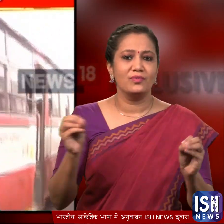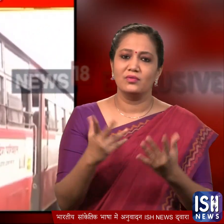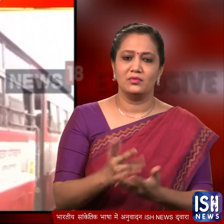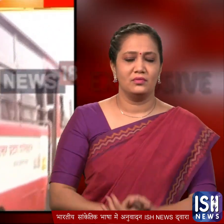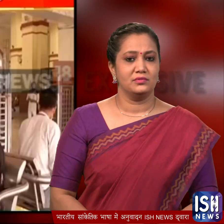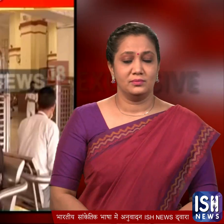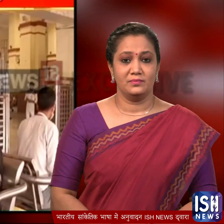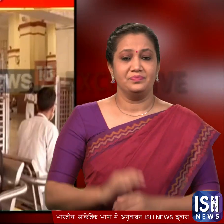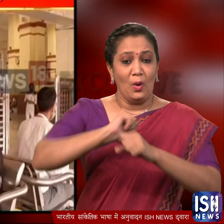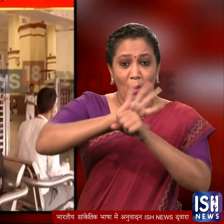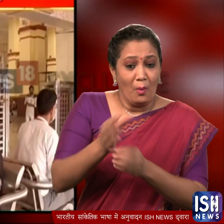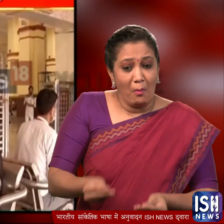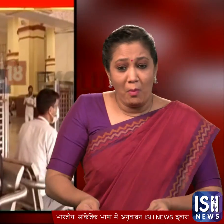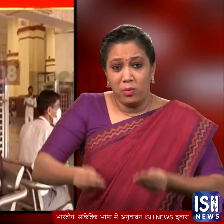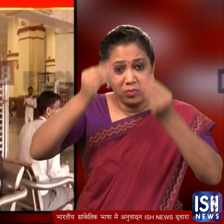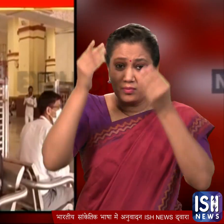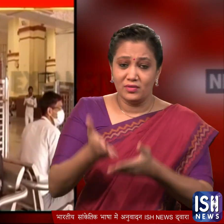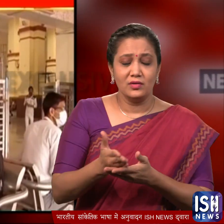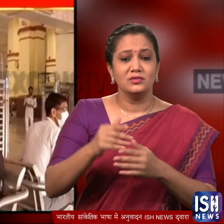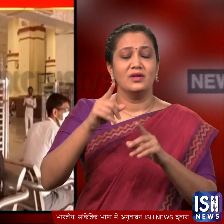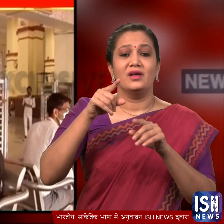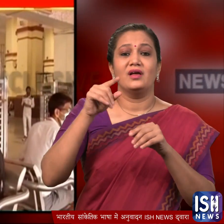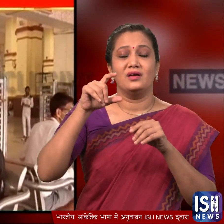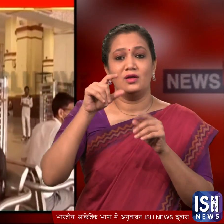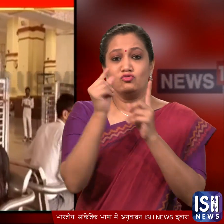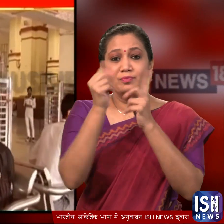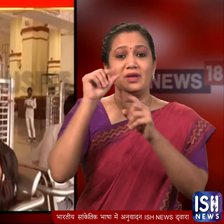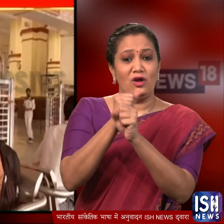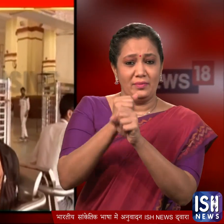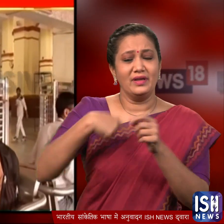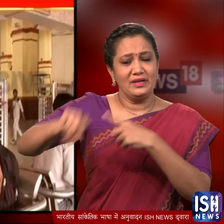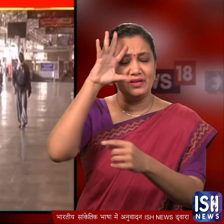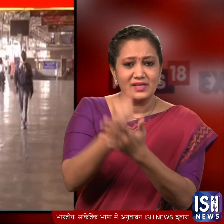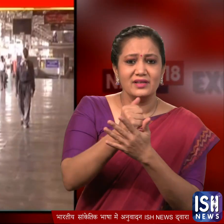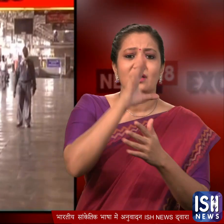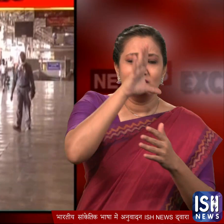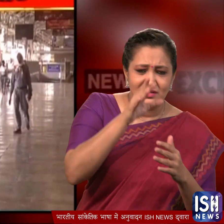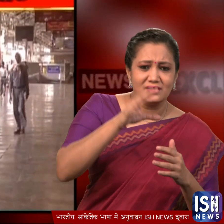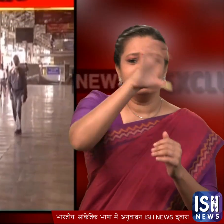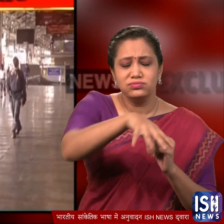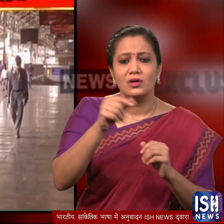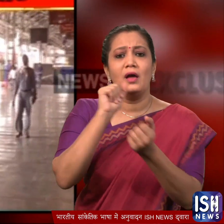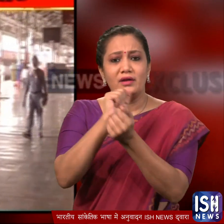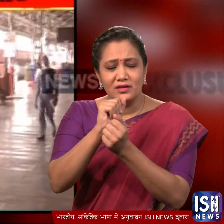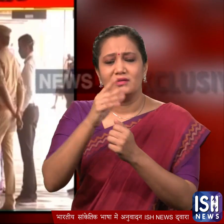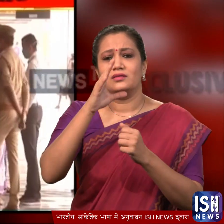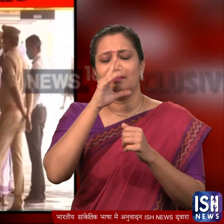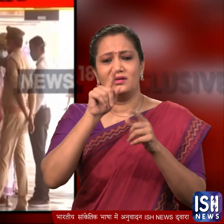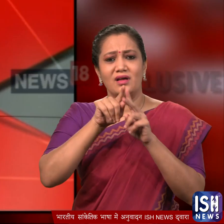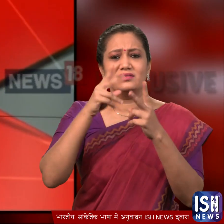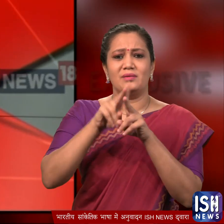पालन कर रहे हैं। कोरोना के मरीजों की बढ़ती तादाद को देखते हुए योगी सरकार ने बस अड्डों समेत सभी रेलवे स्टेशनों और हवाई अड्डों पर सख्ती बढ़ा